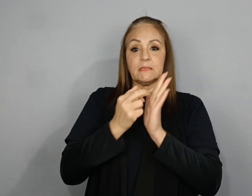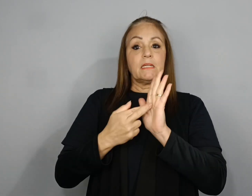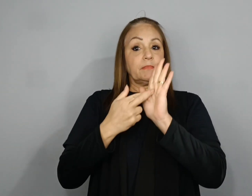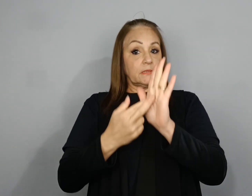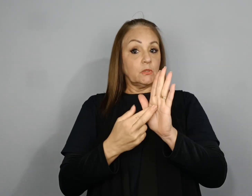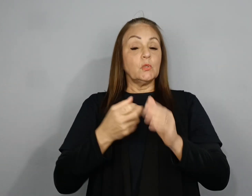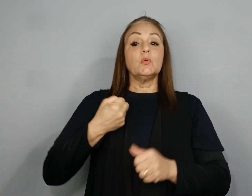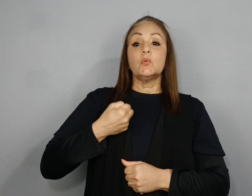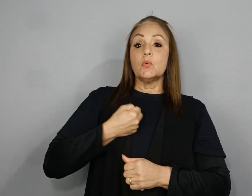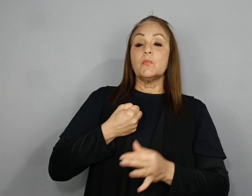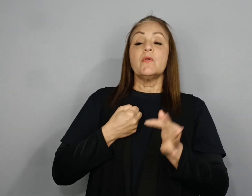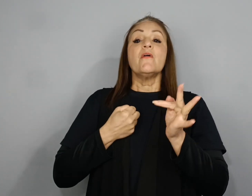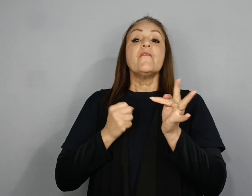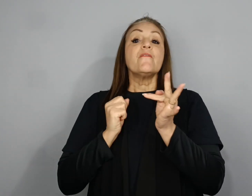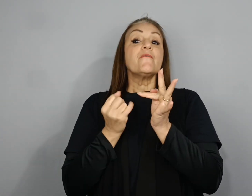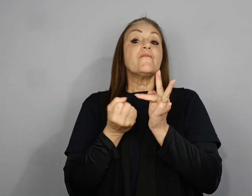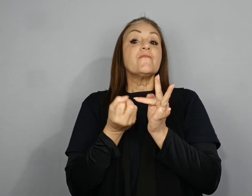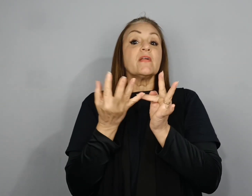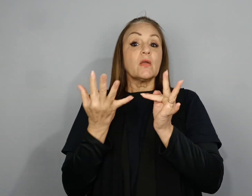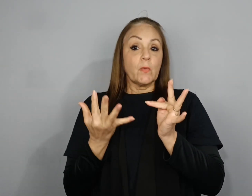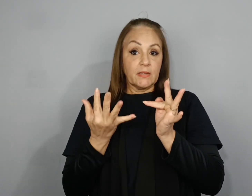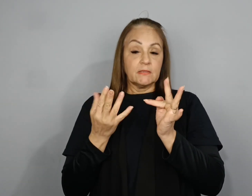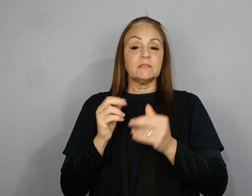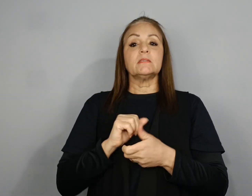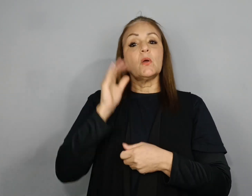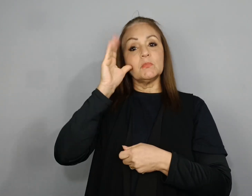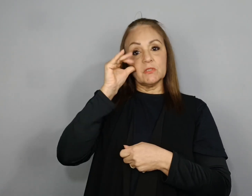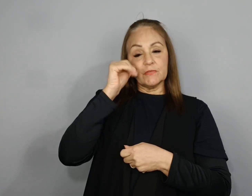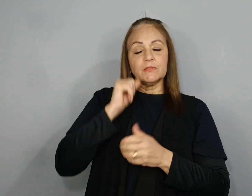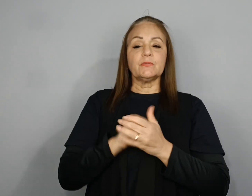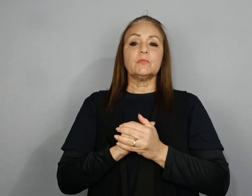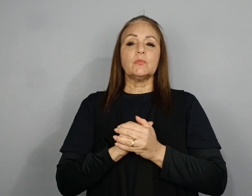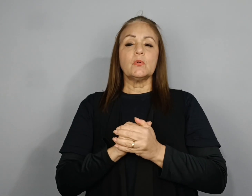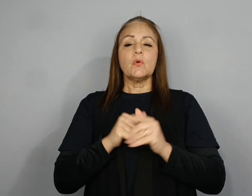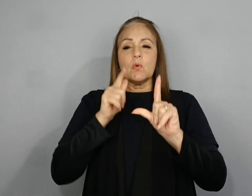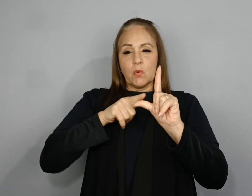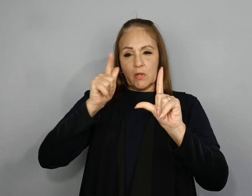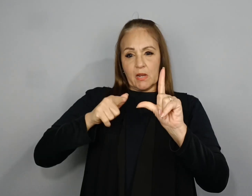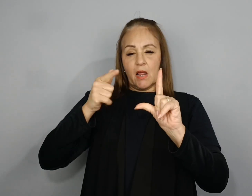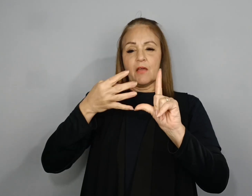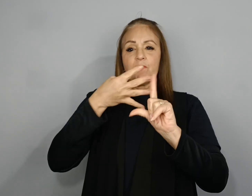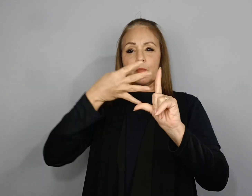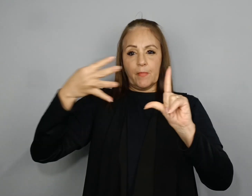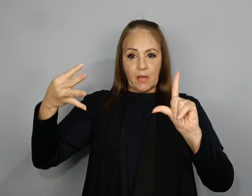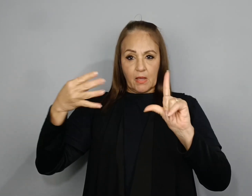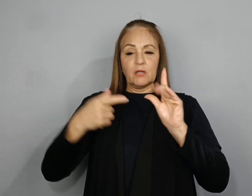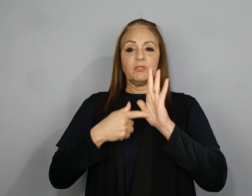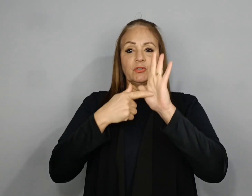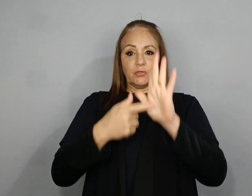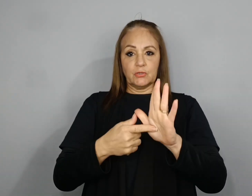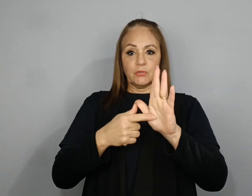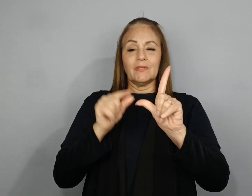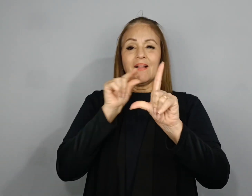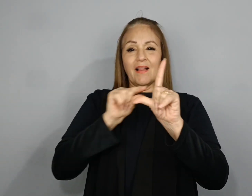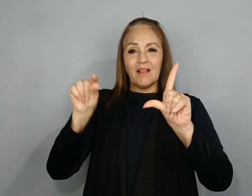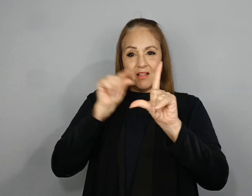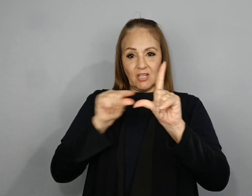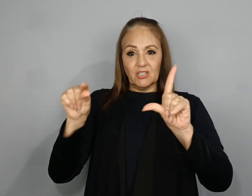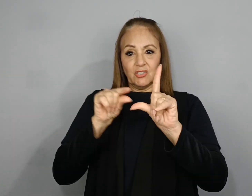frequência observada. O gráfico de barras é mais indicado quando as legendas são extensas e